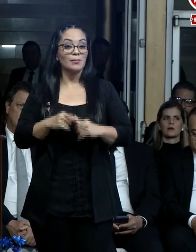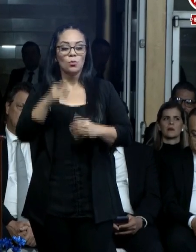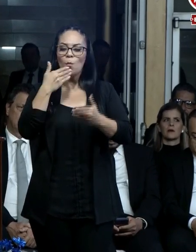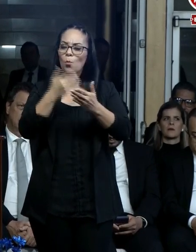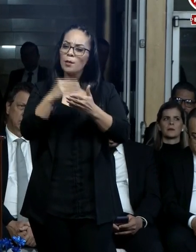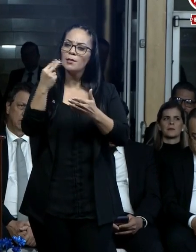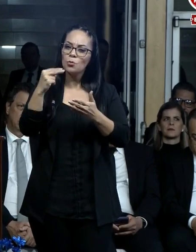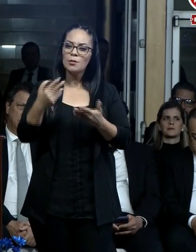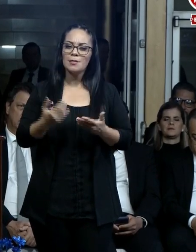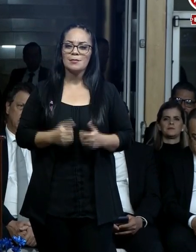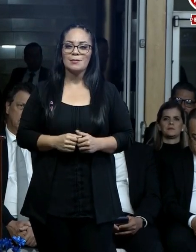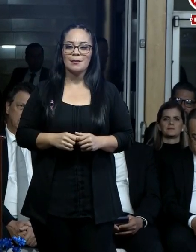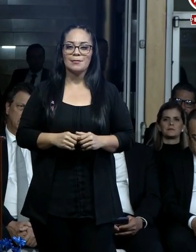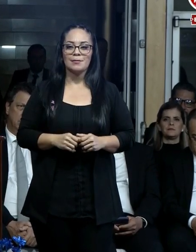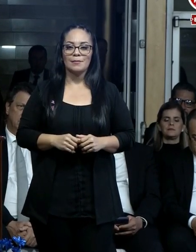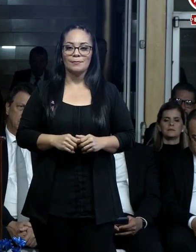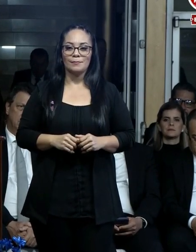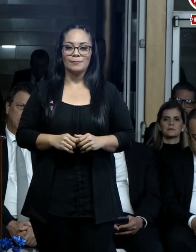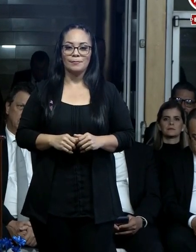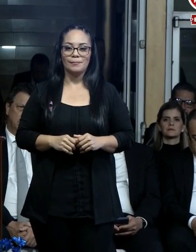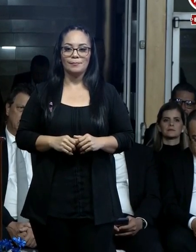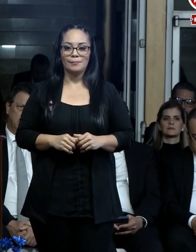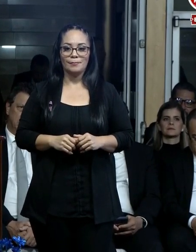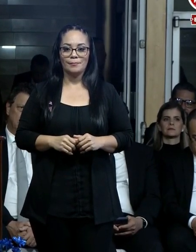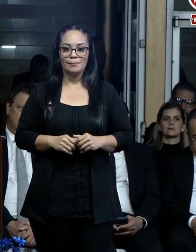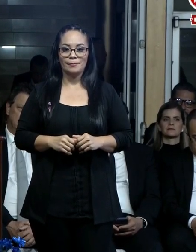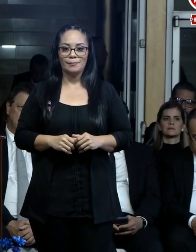buenas noticias.